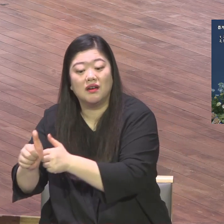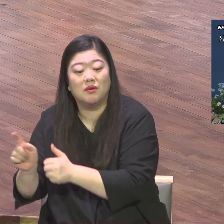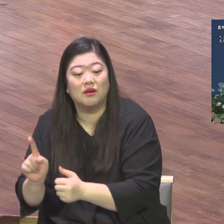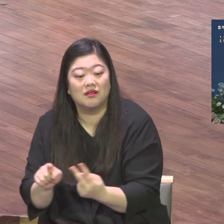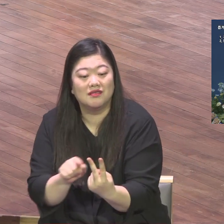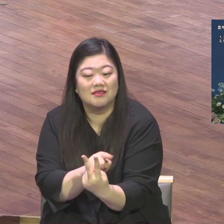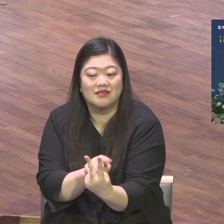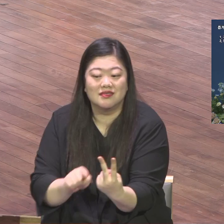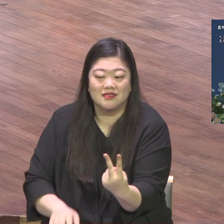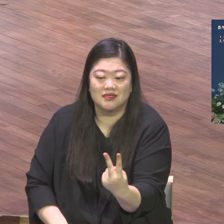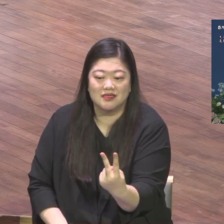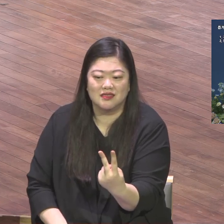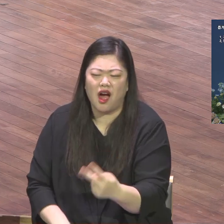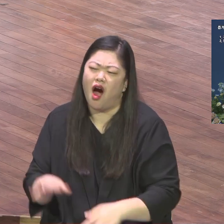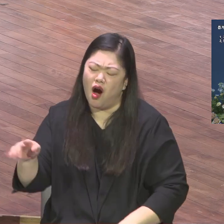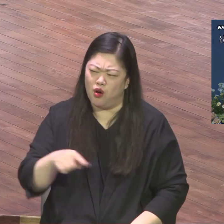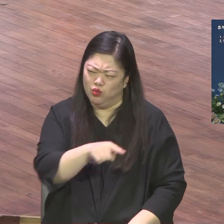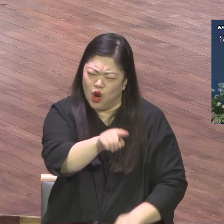필요가 뭐 있어요?